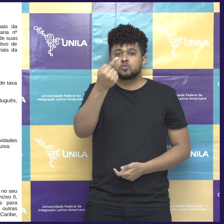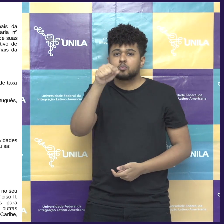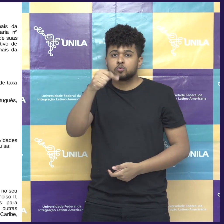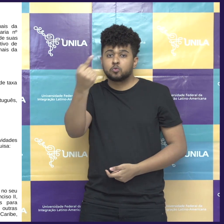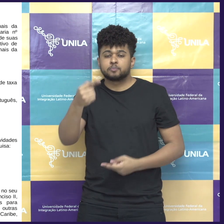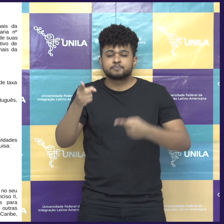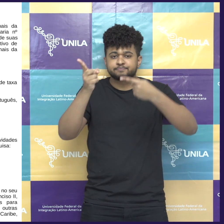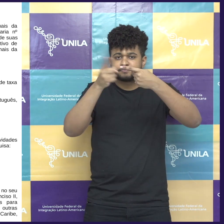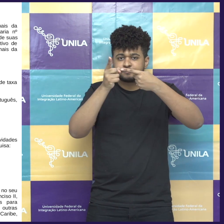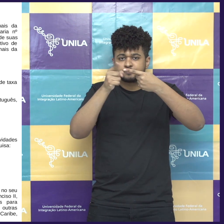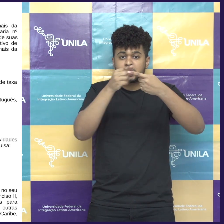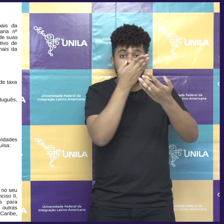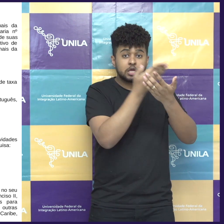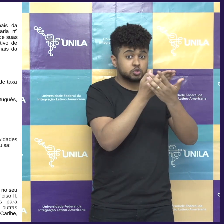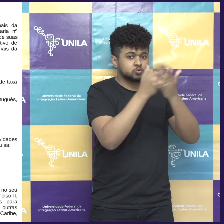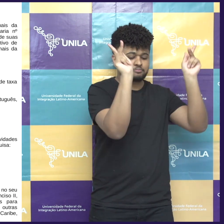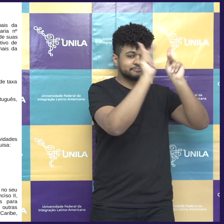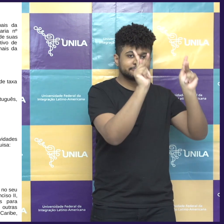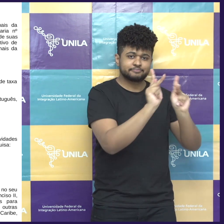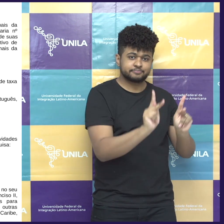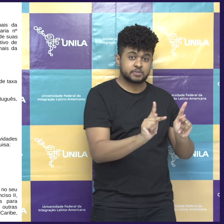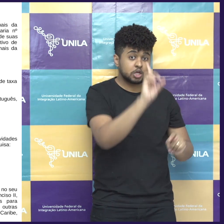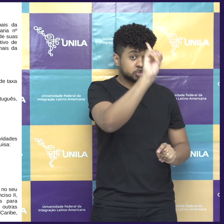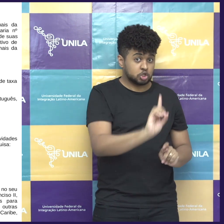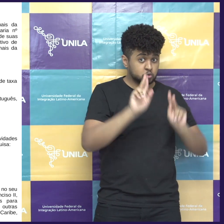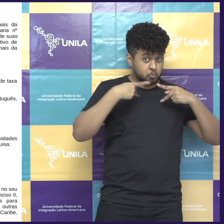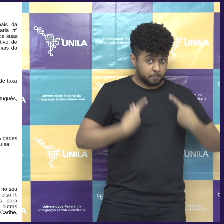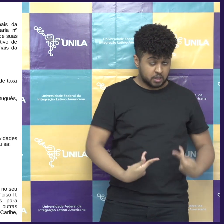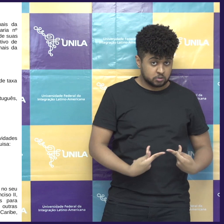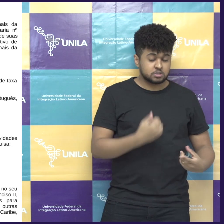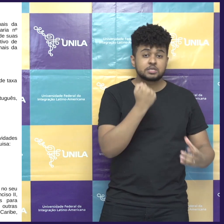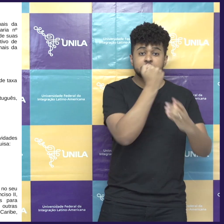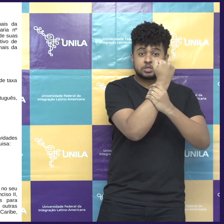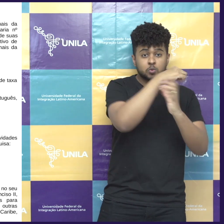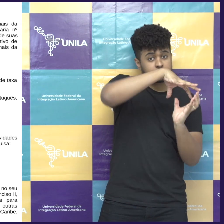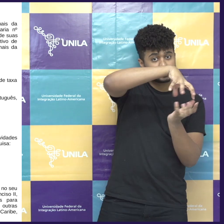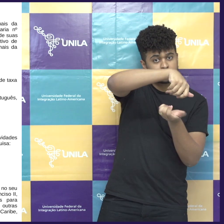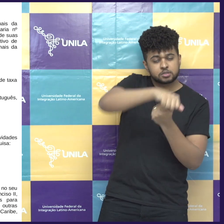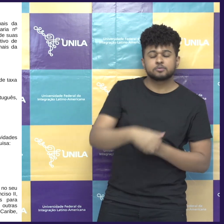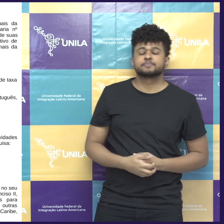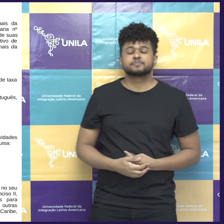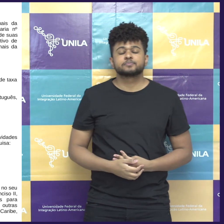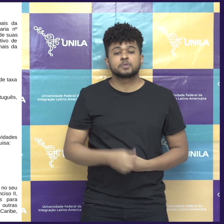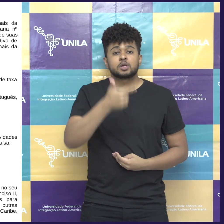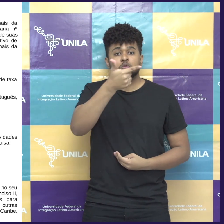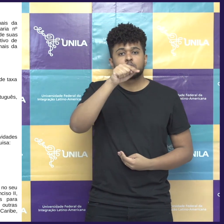2.1.1 Estudos para a Paz, Direitos Humanos e Segurança Internacional.